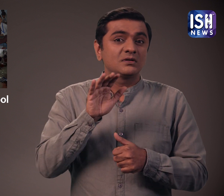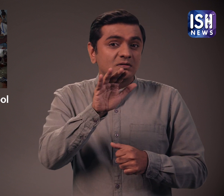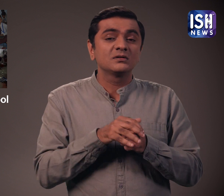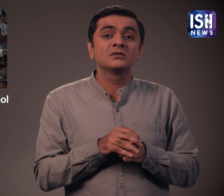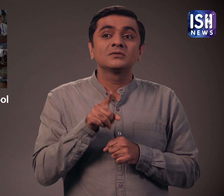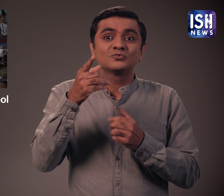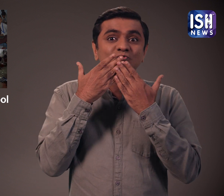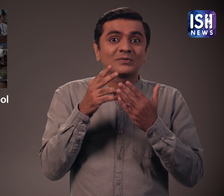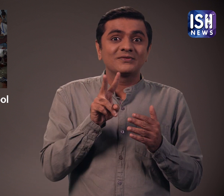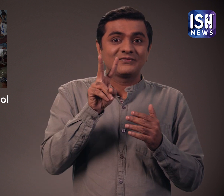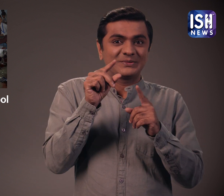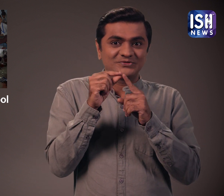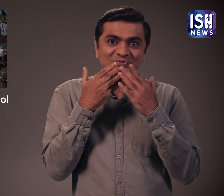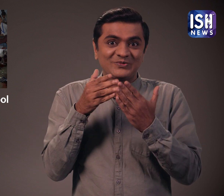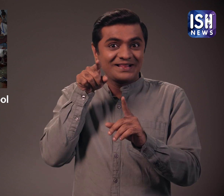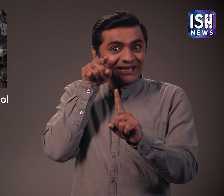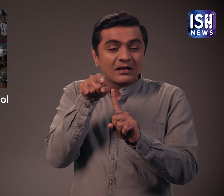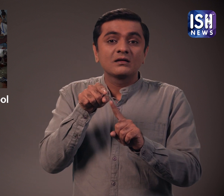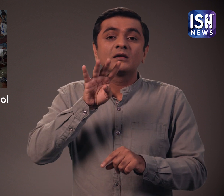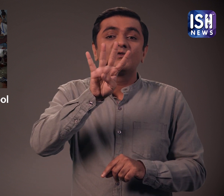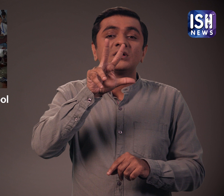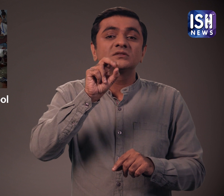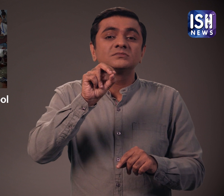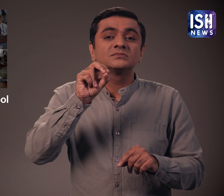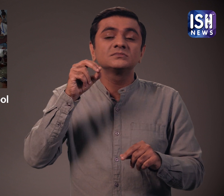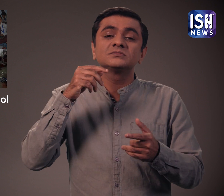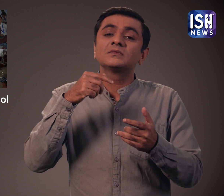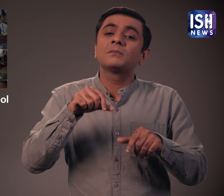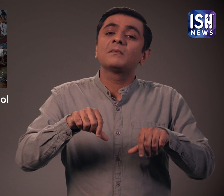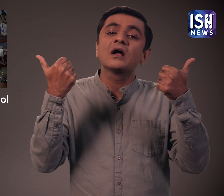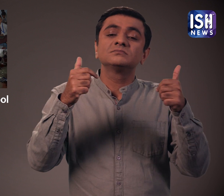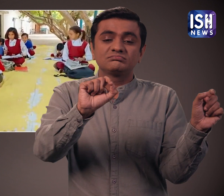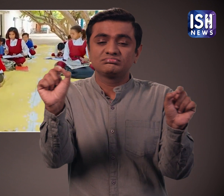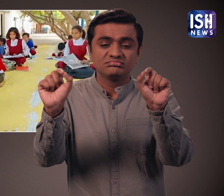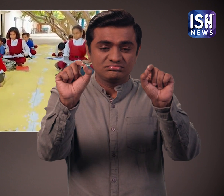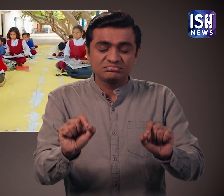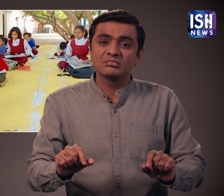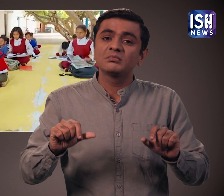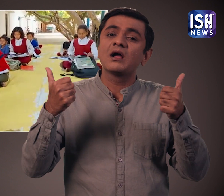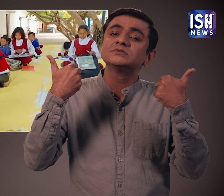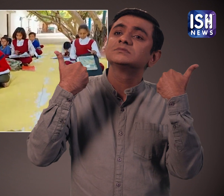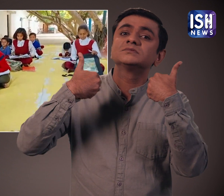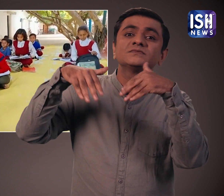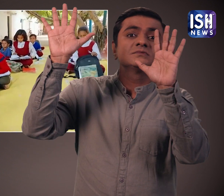स्कूल से 400 अच्छी छात्र पास हो चुके है जो अपने दोनों हातों से लिख सकते हैं